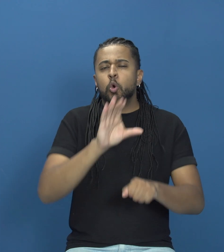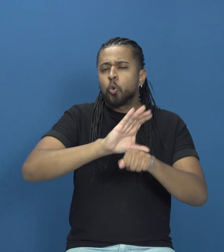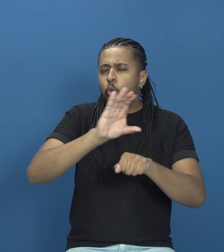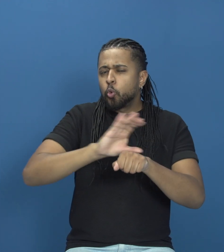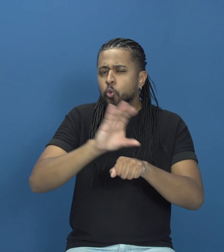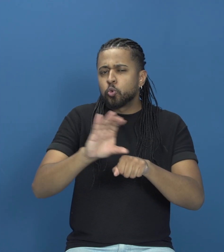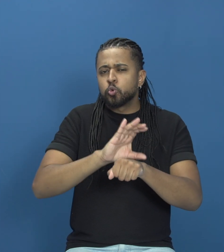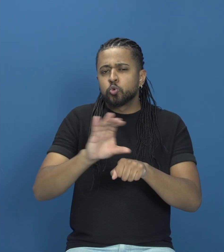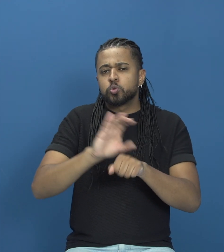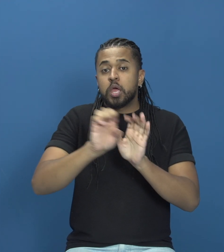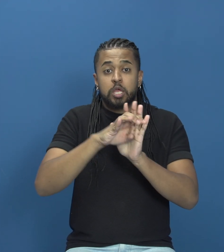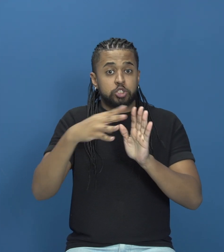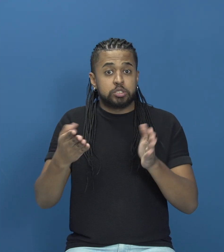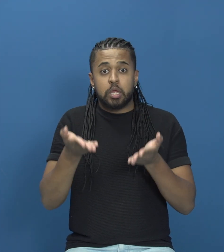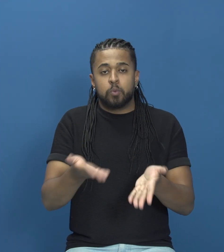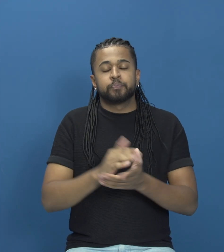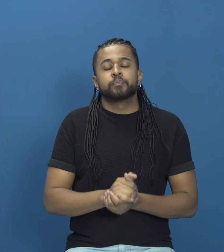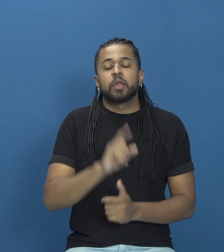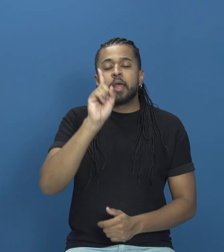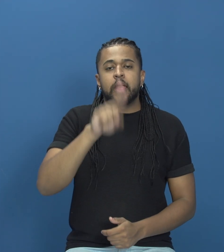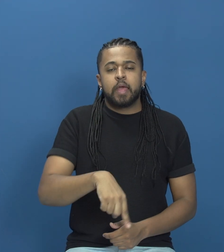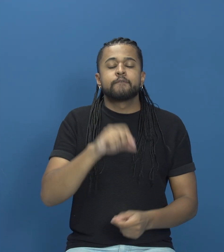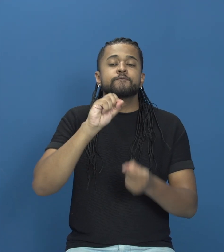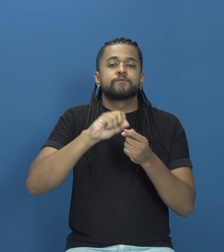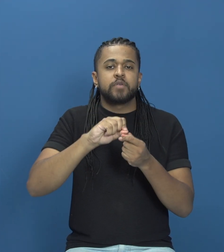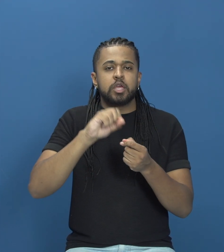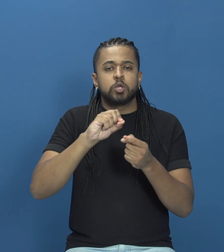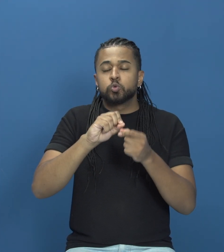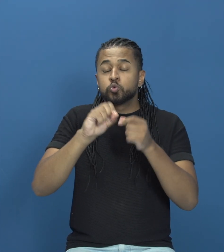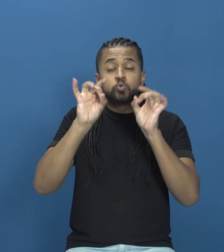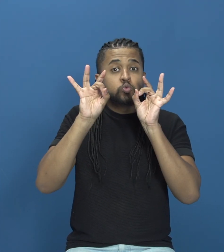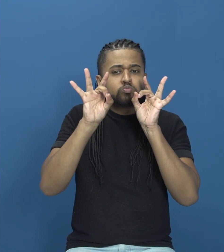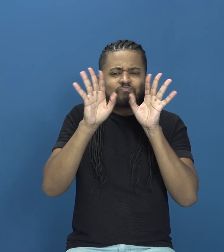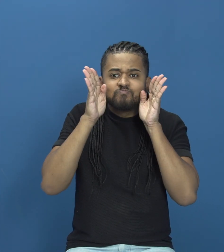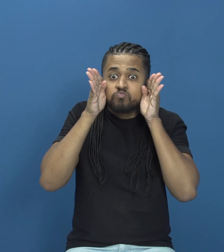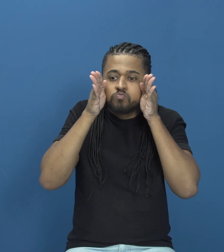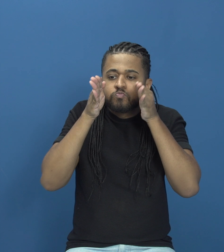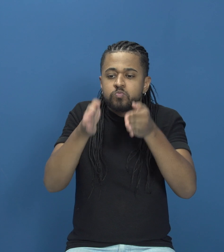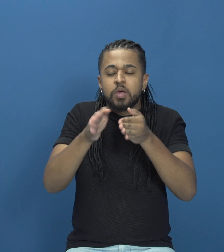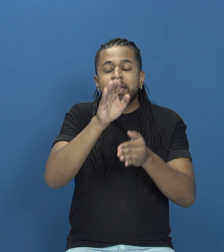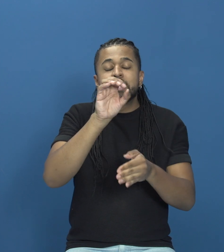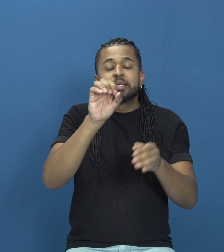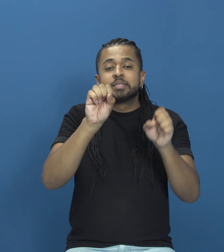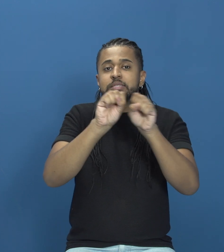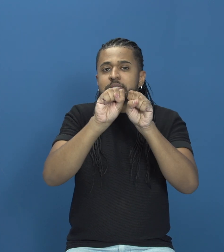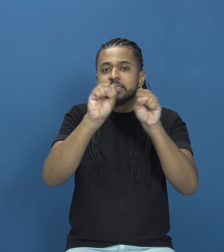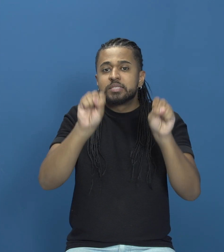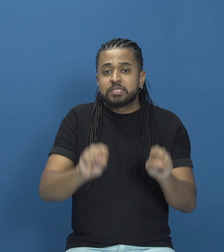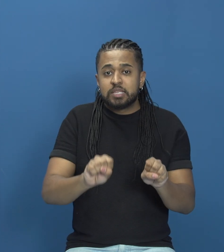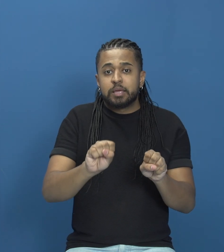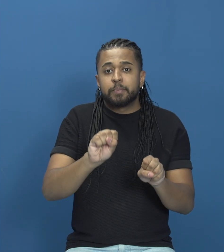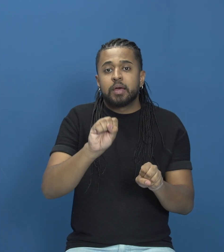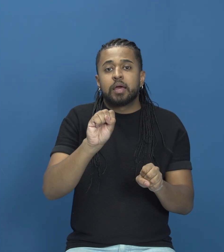cursos previstos no presente edital será realizada exclusivamente via Sistema Integrado